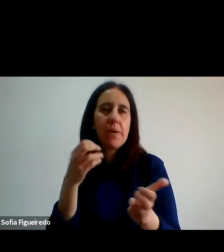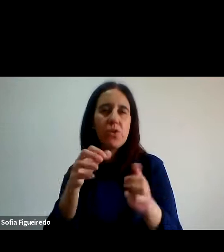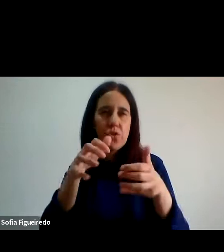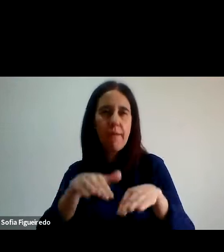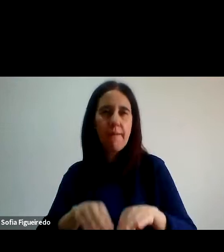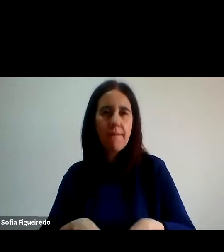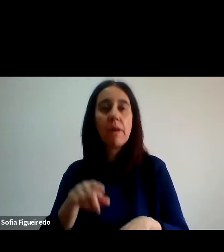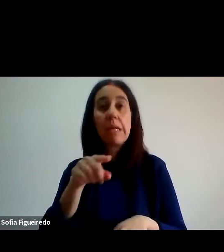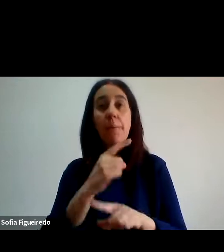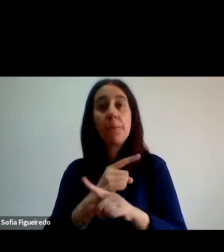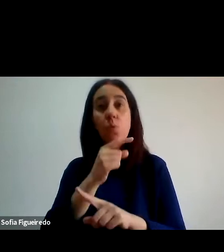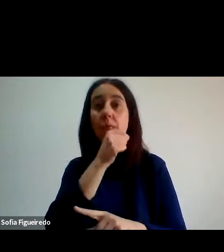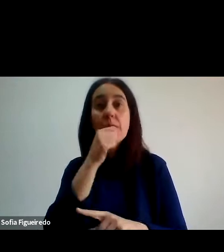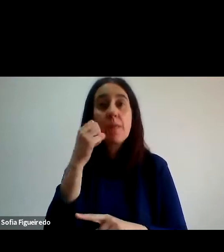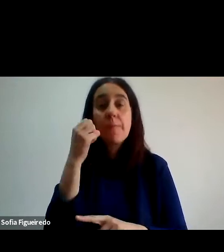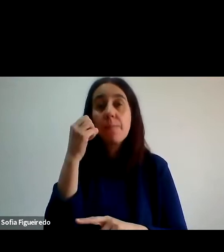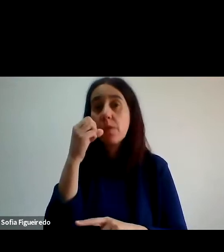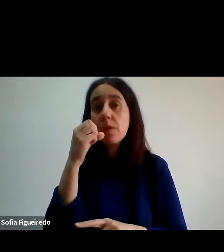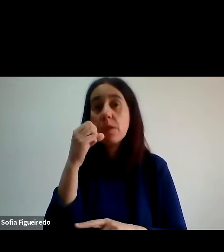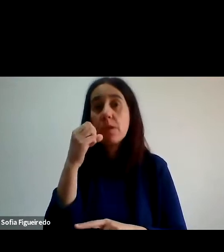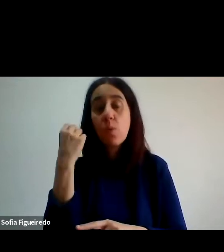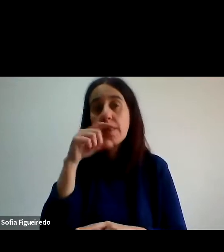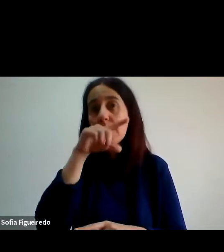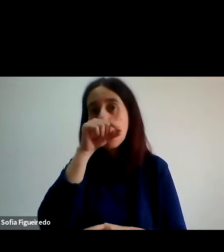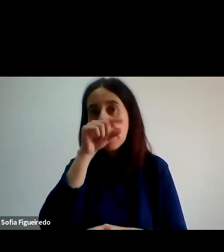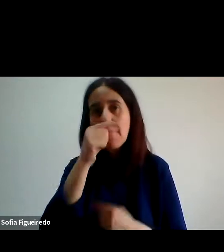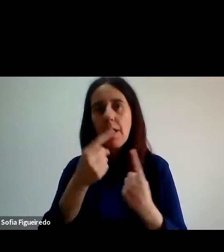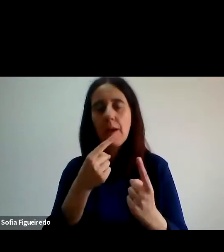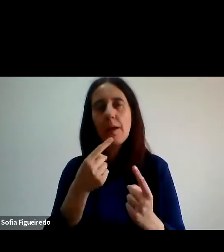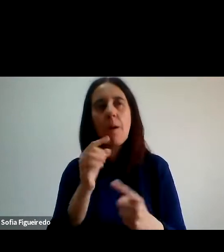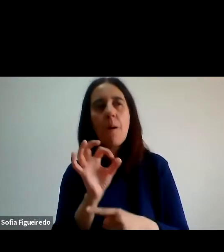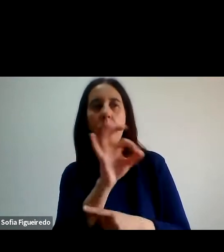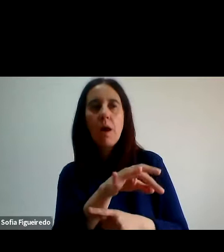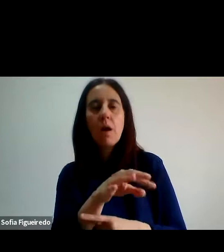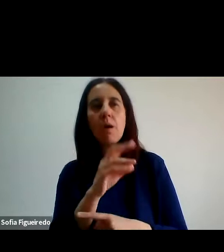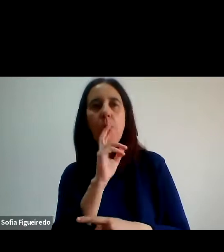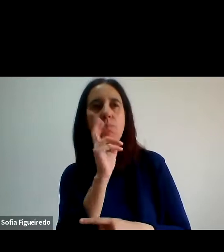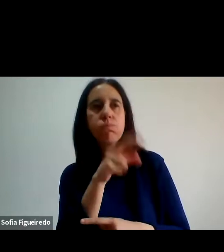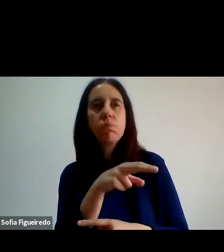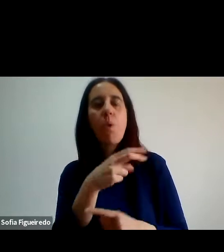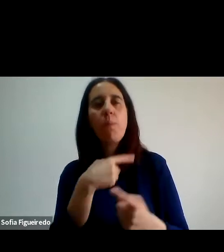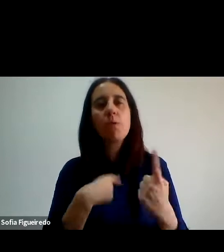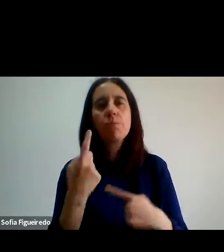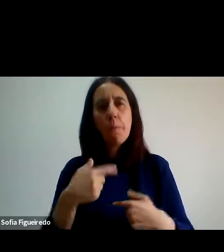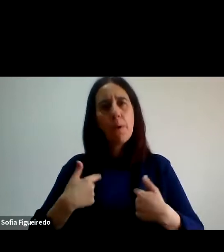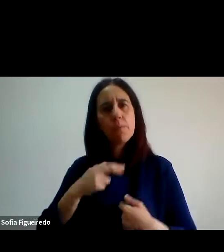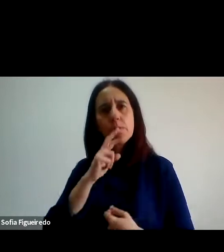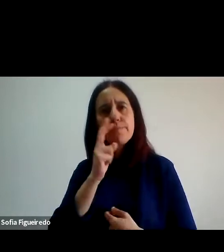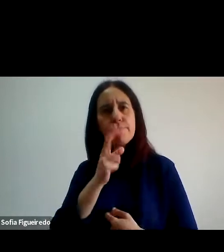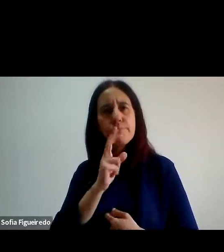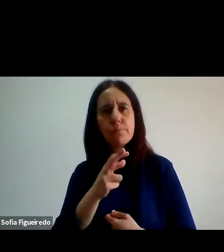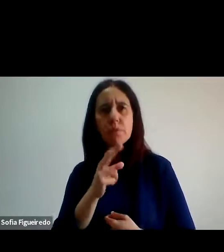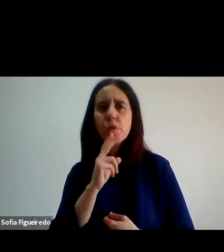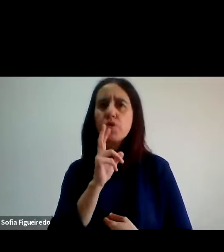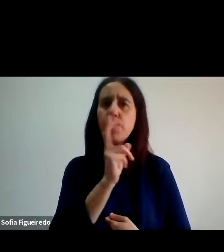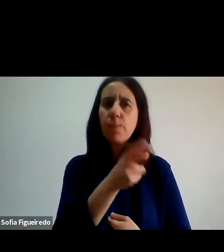no Twitter coloca uma sugestão, coloca uma dúvida, coloca uma reclamação, responde ele próprio diretamente. E, portanto, temos que perceber, e